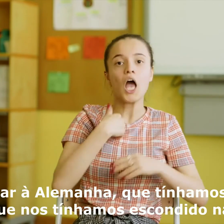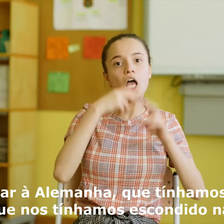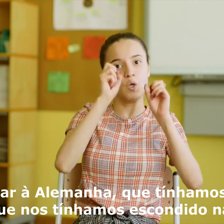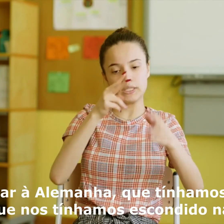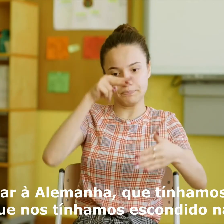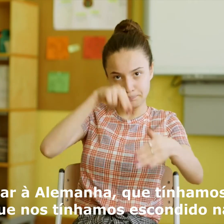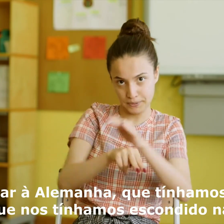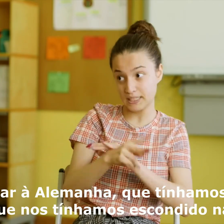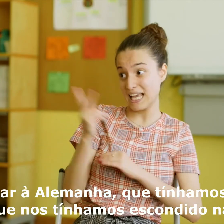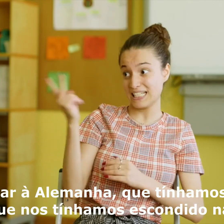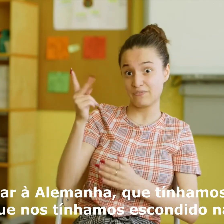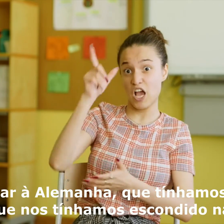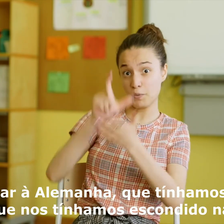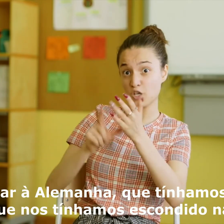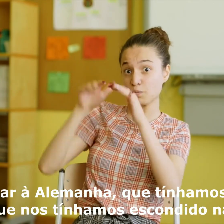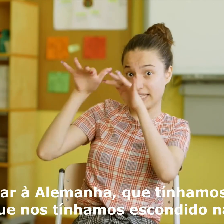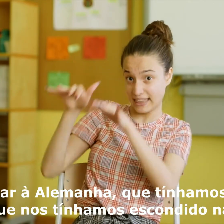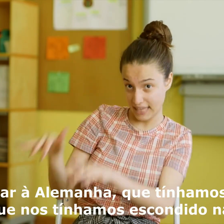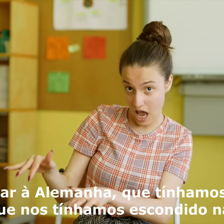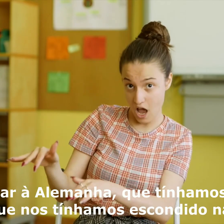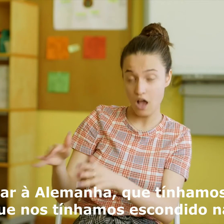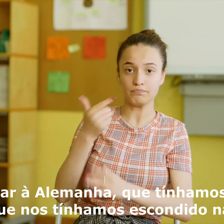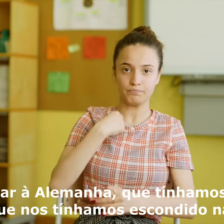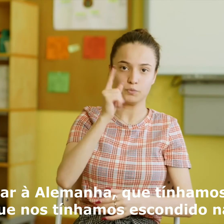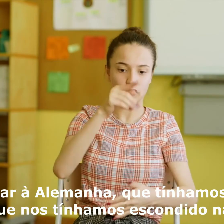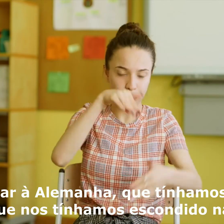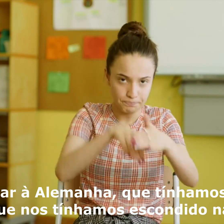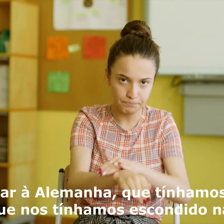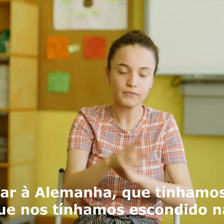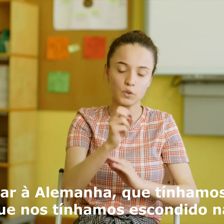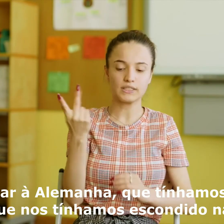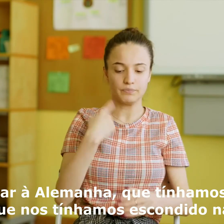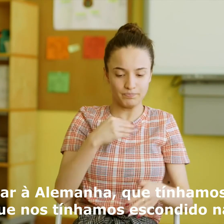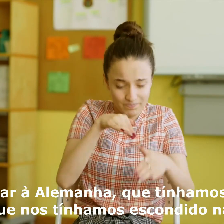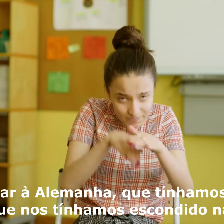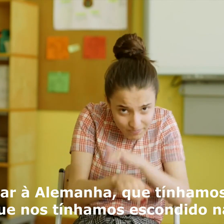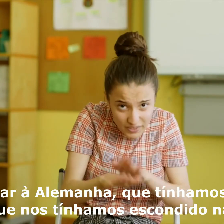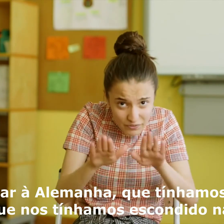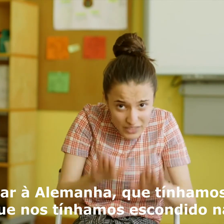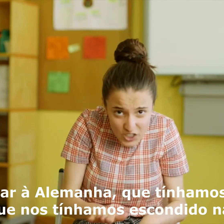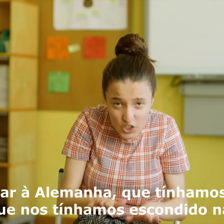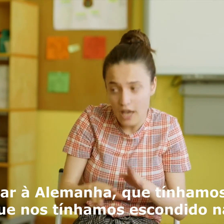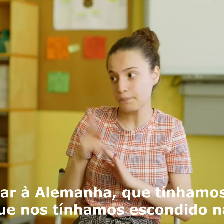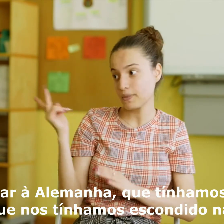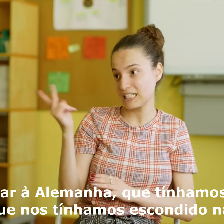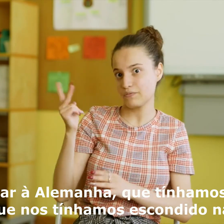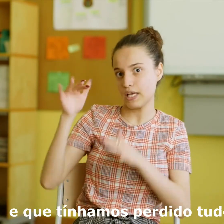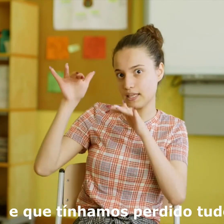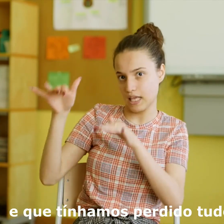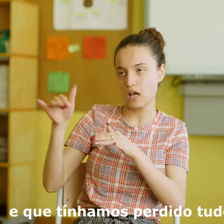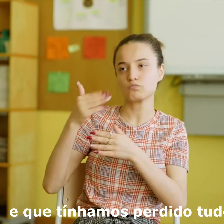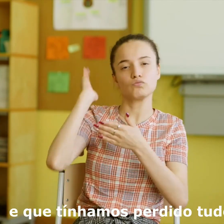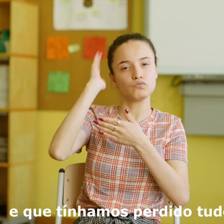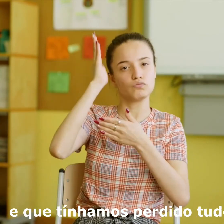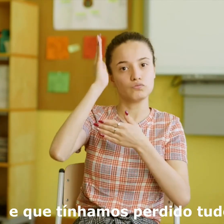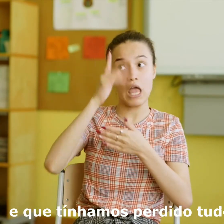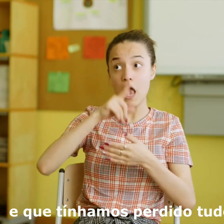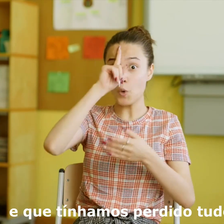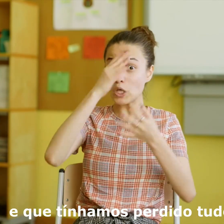que tínhamos vindo no carro, que estávamos escondidos e que não havia documentos